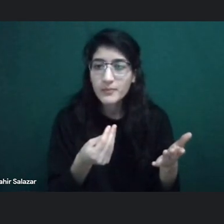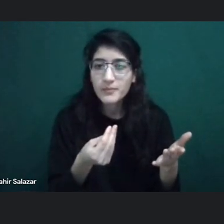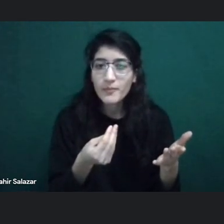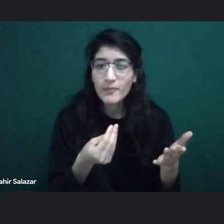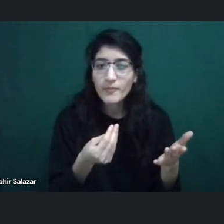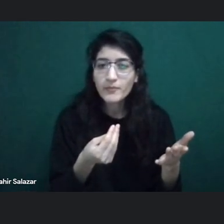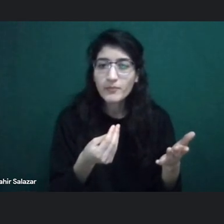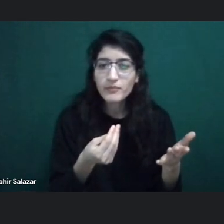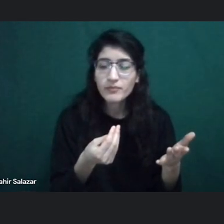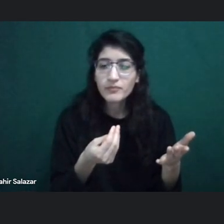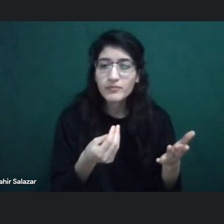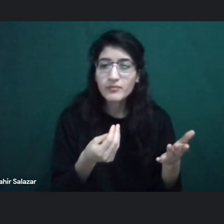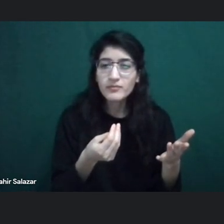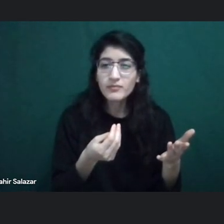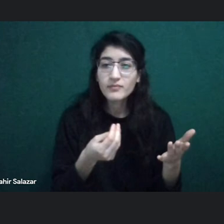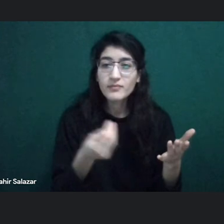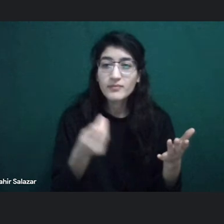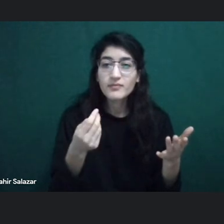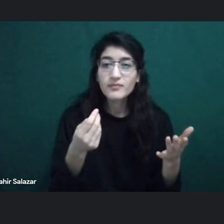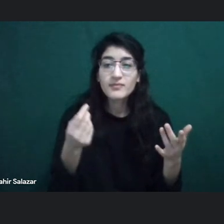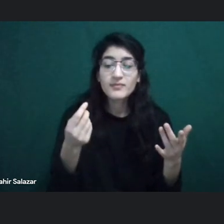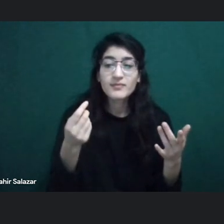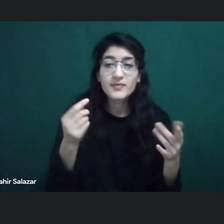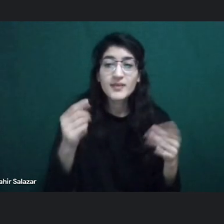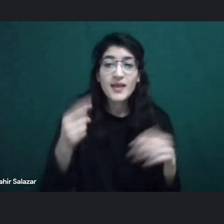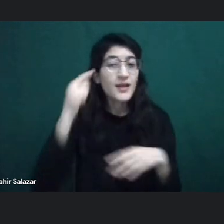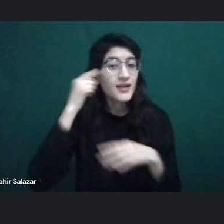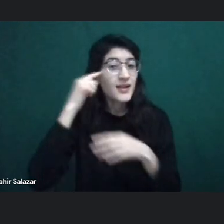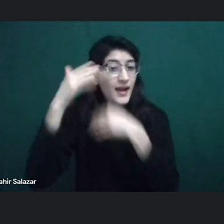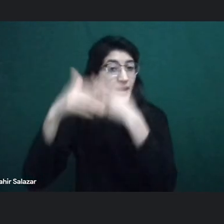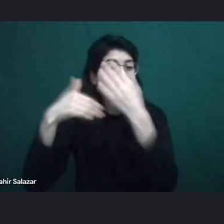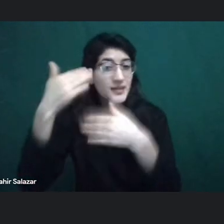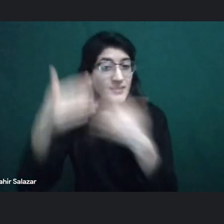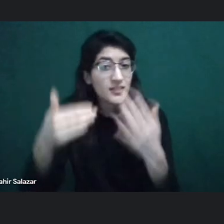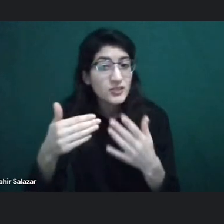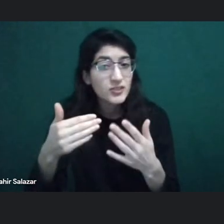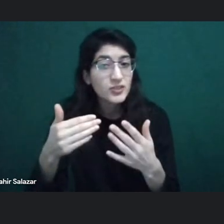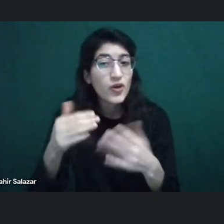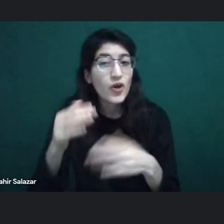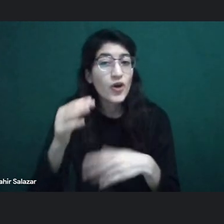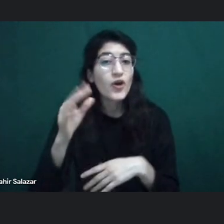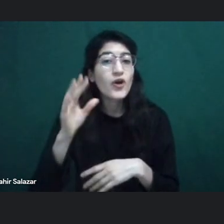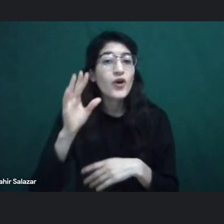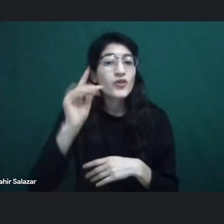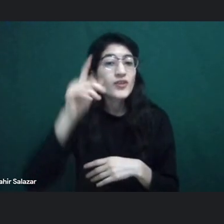Capacitación de docente. Bien, capacitación a docentes, de docentes, muy bien.